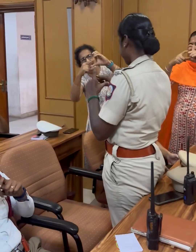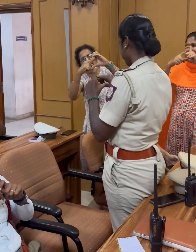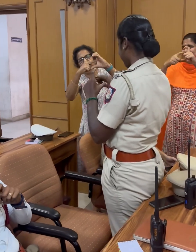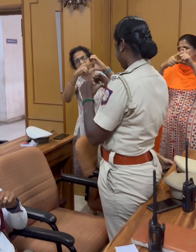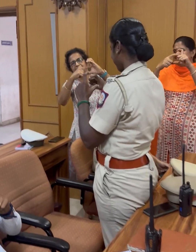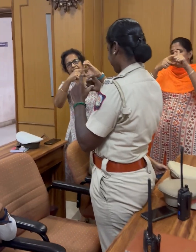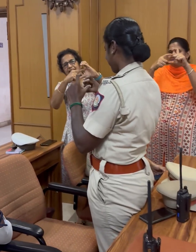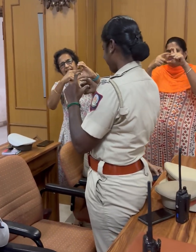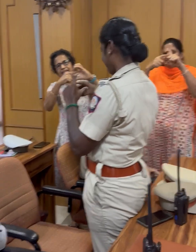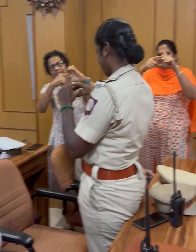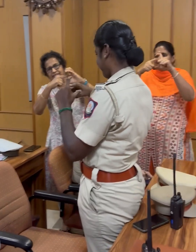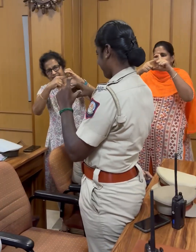ஈ